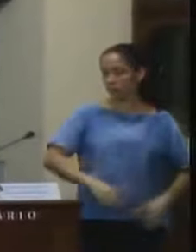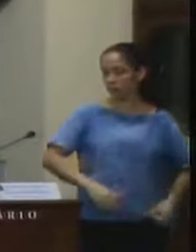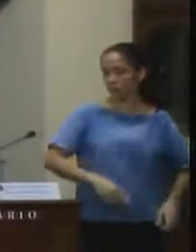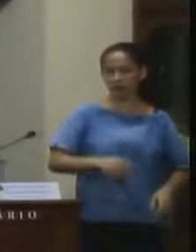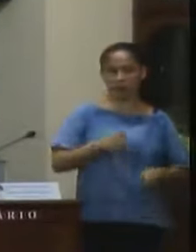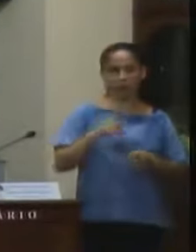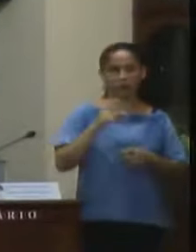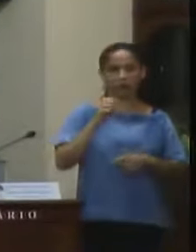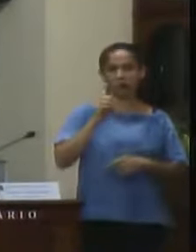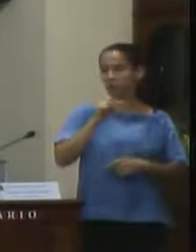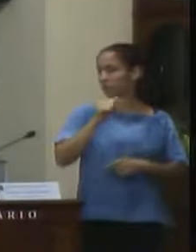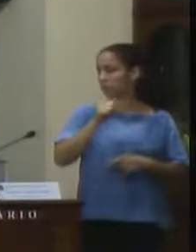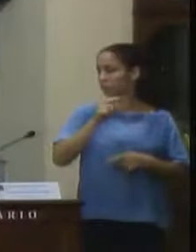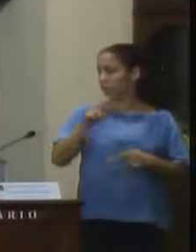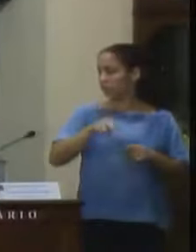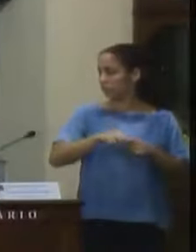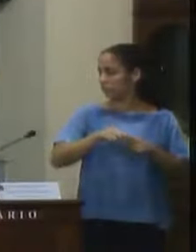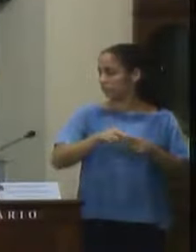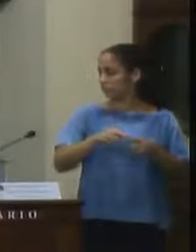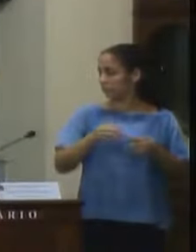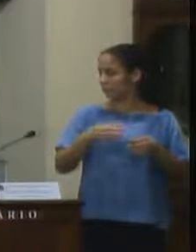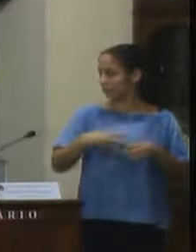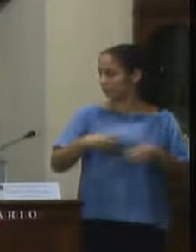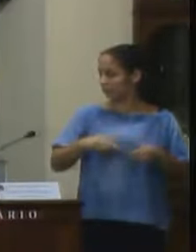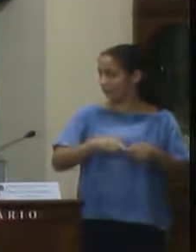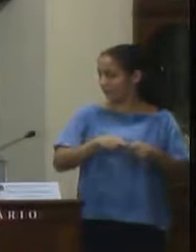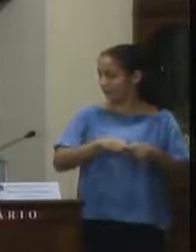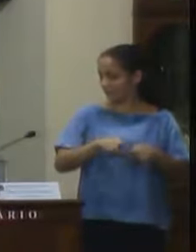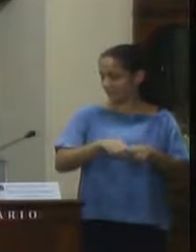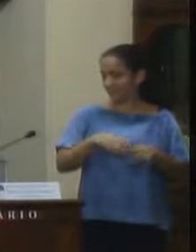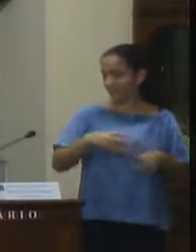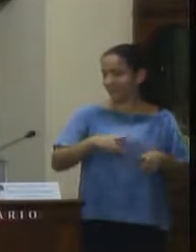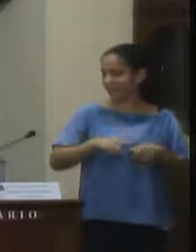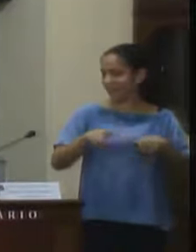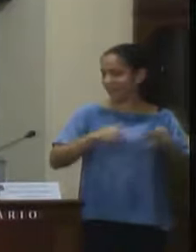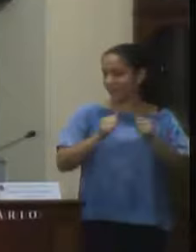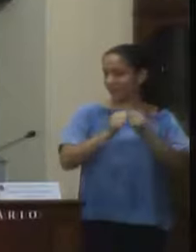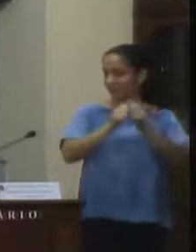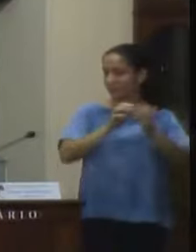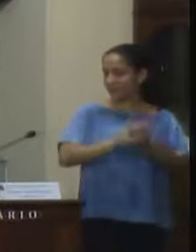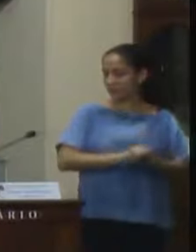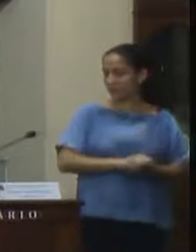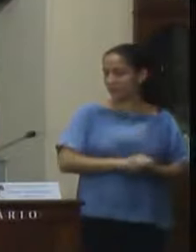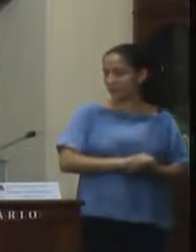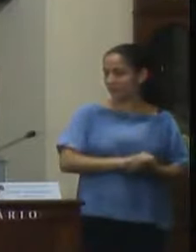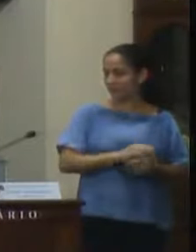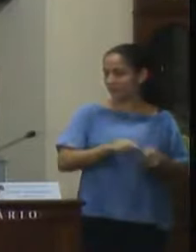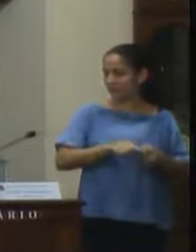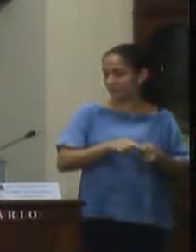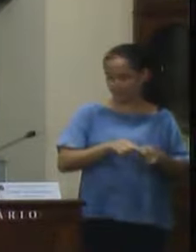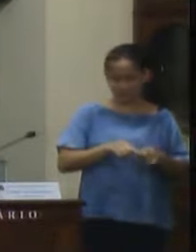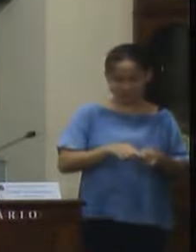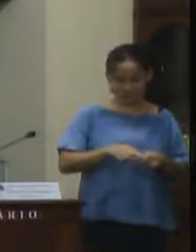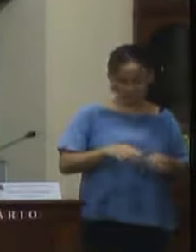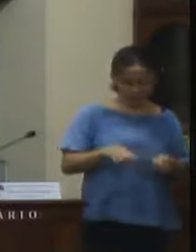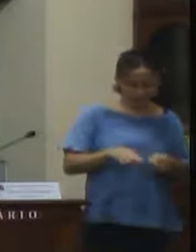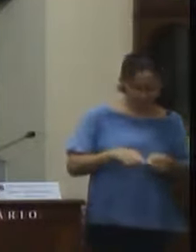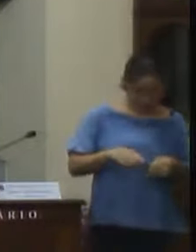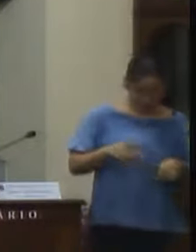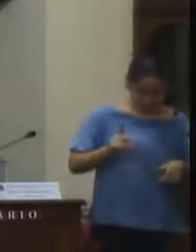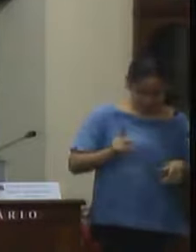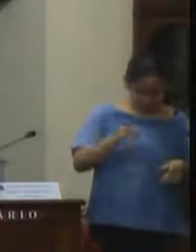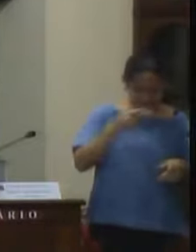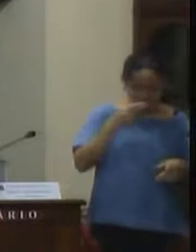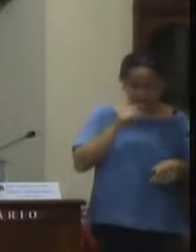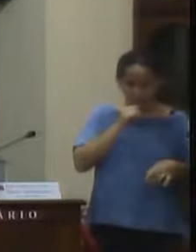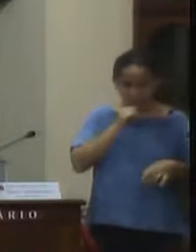pesar também para a família dele, para os filhos, principalmente o Zinho, que é um amigo meu que trabalha, a gente sempre trabalha com a gente aí. A gente fica consternado aí, a gente pede